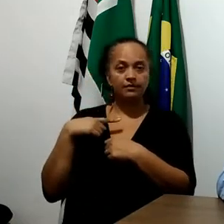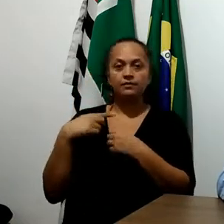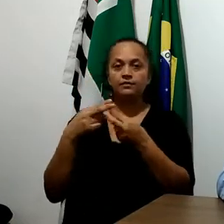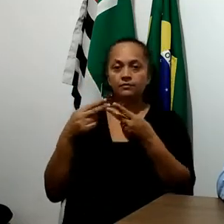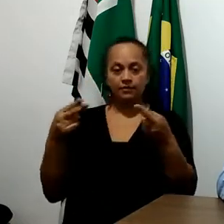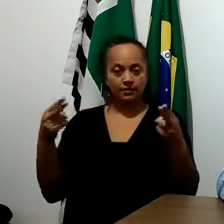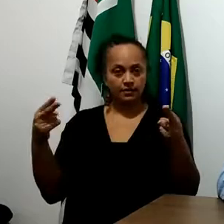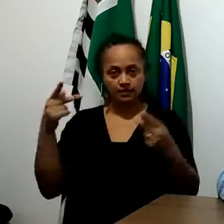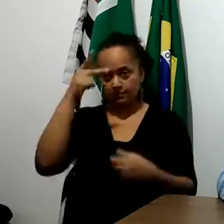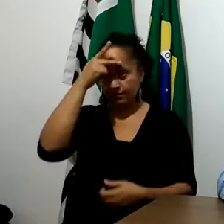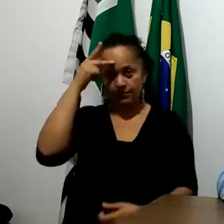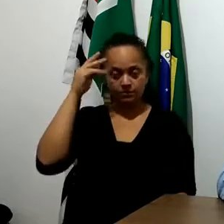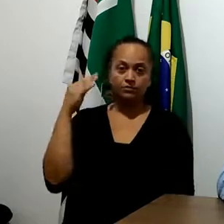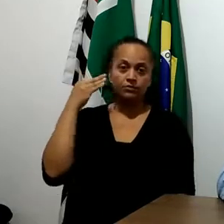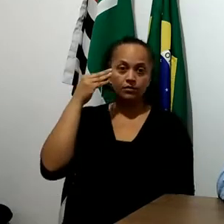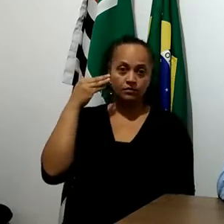testemunhas,